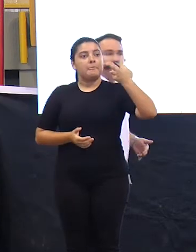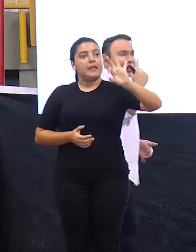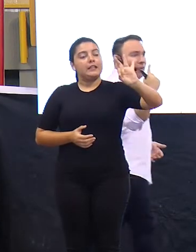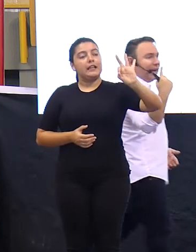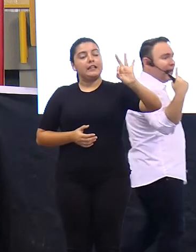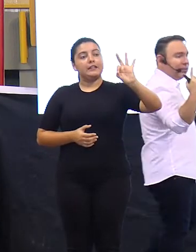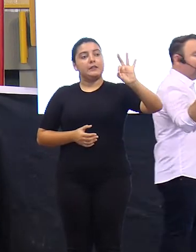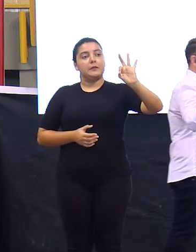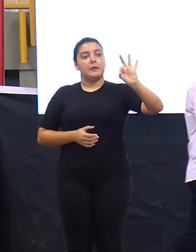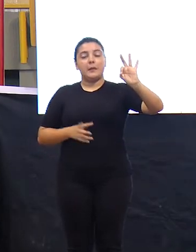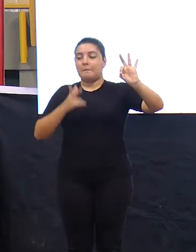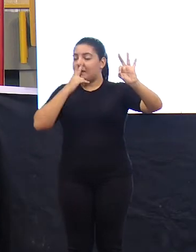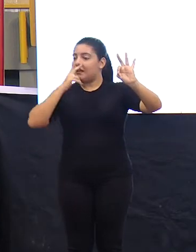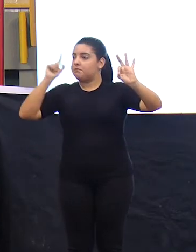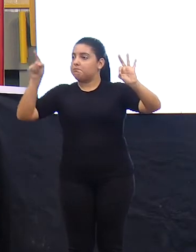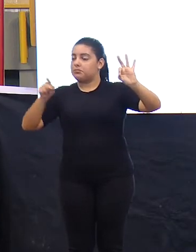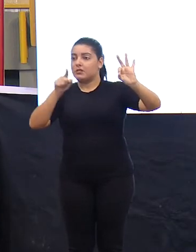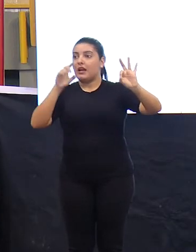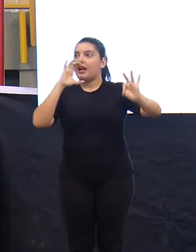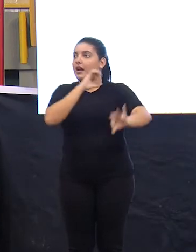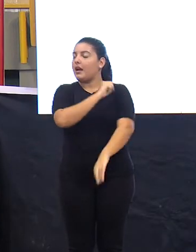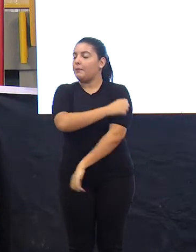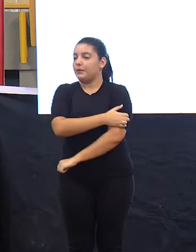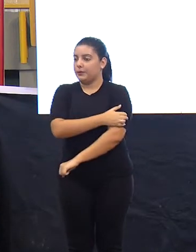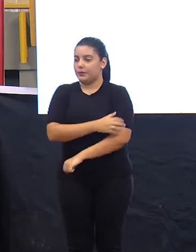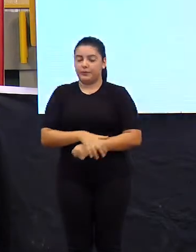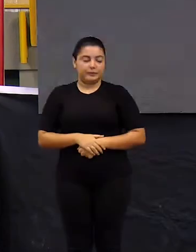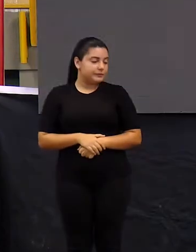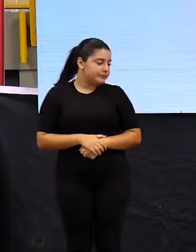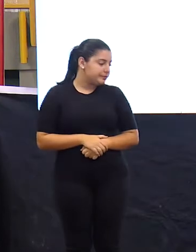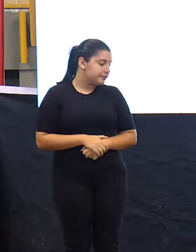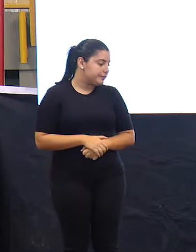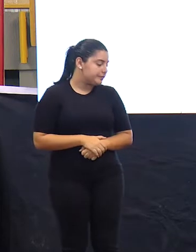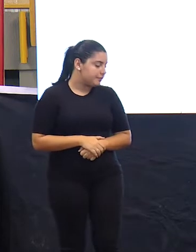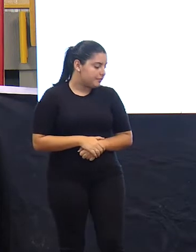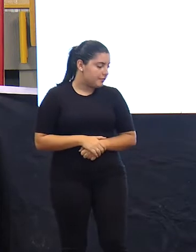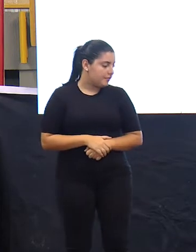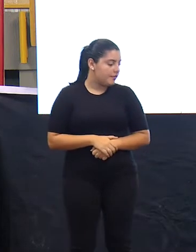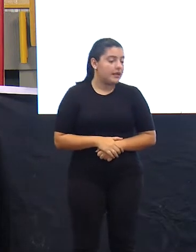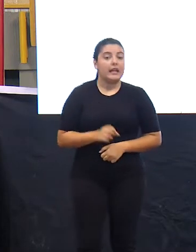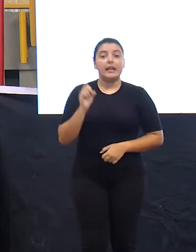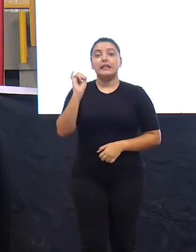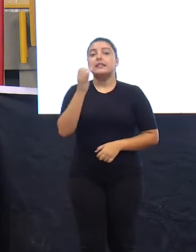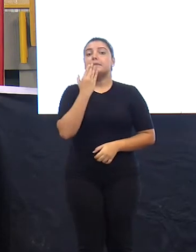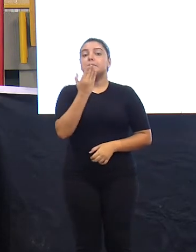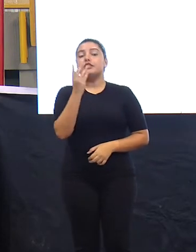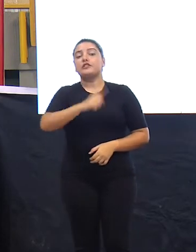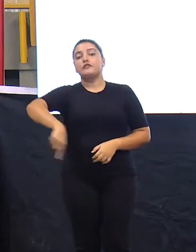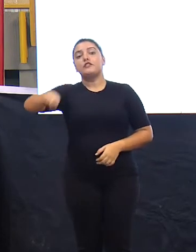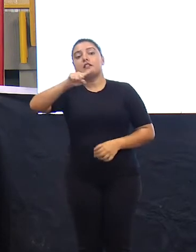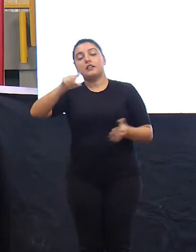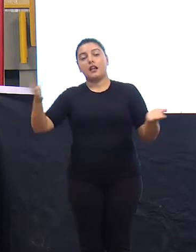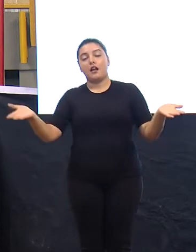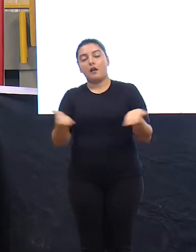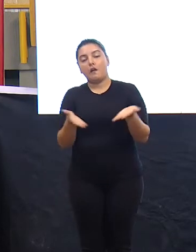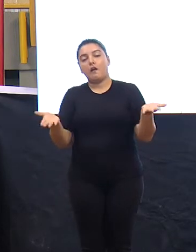a vírgula andar uma casa. Então, é muito fácil. Vamos lá. E se eu pedisse para você